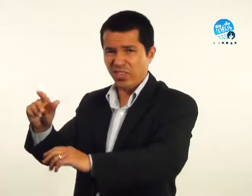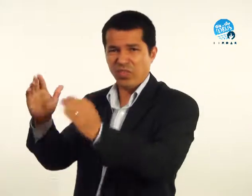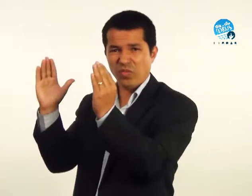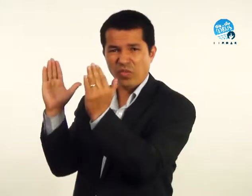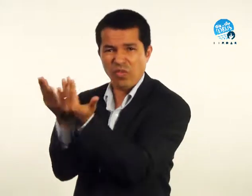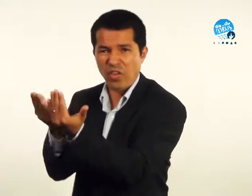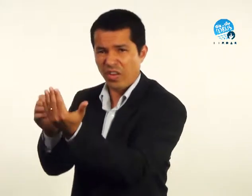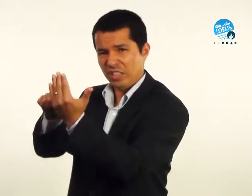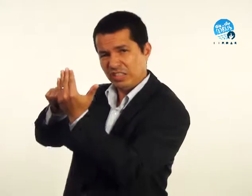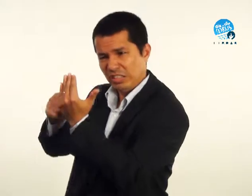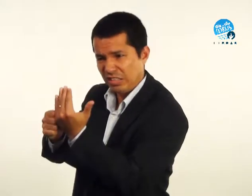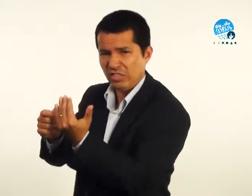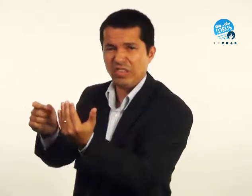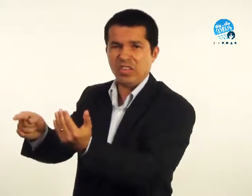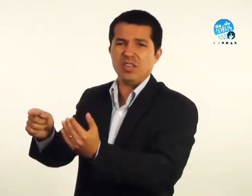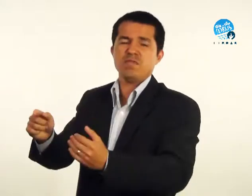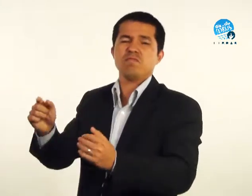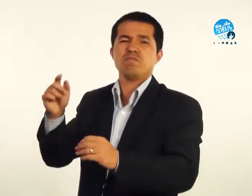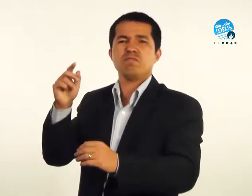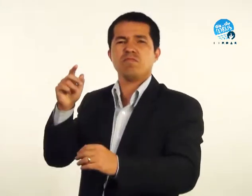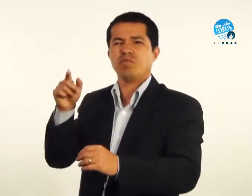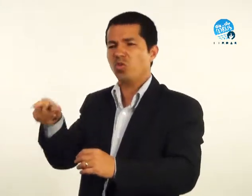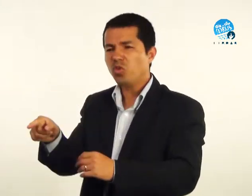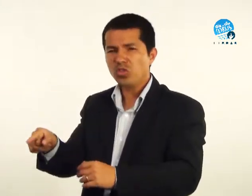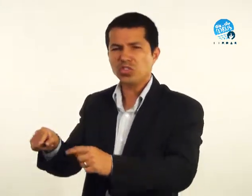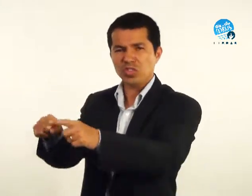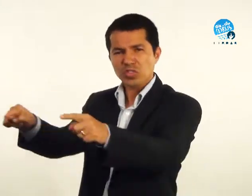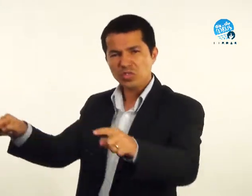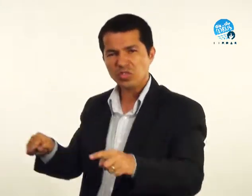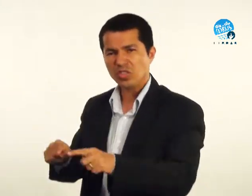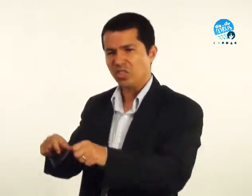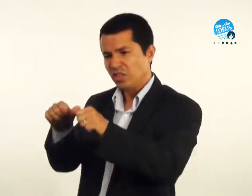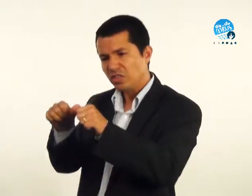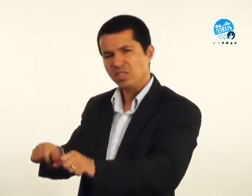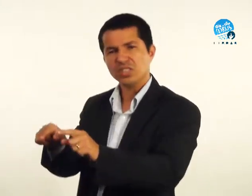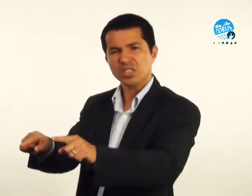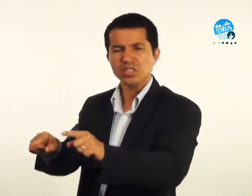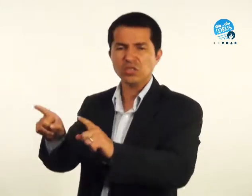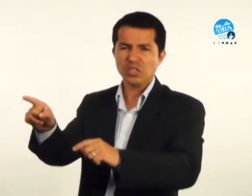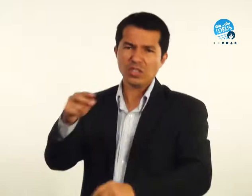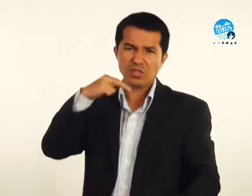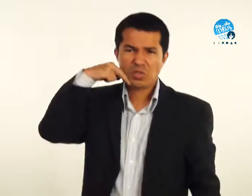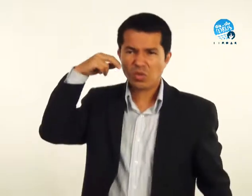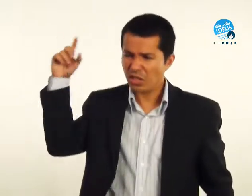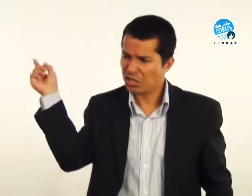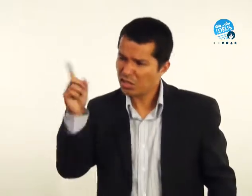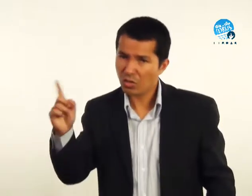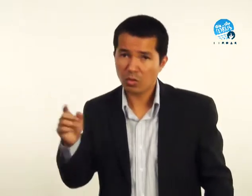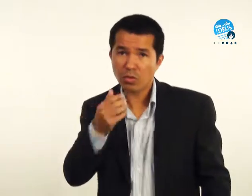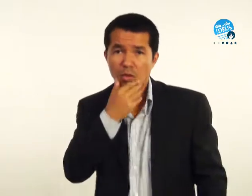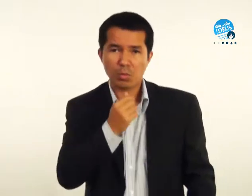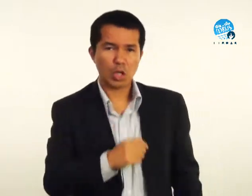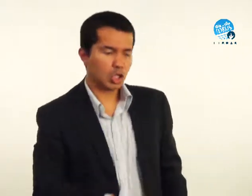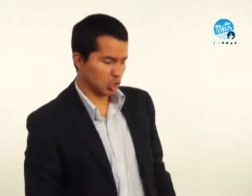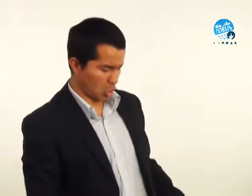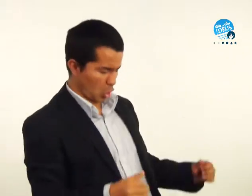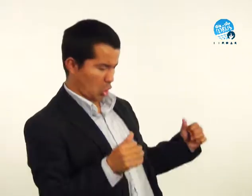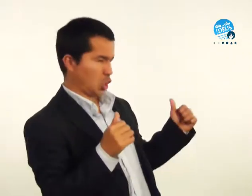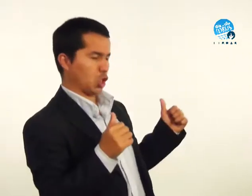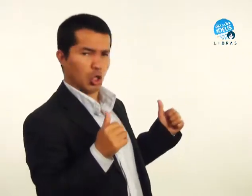você fica quieto aí, está tendo um culto lá na sala, tem um monte de gente convidada, não faz a gente passar vergonha. E aquele